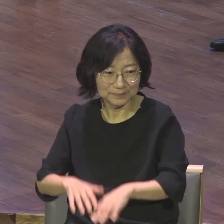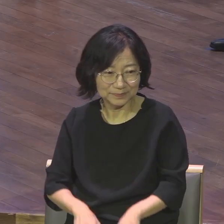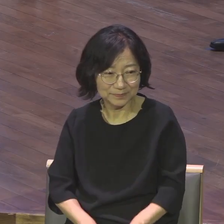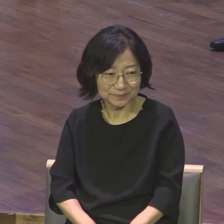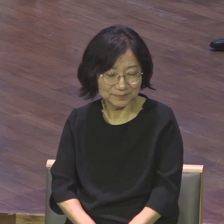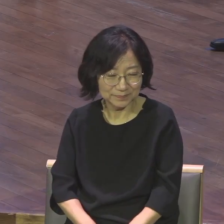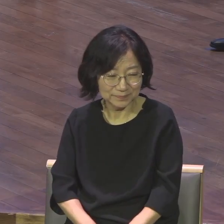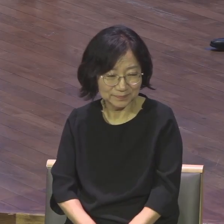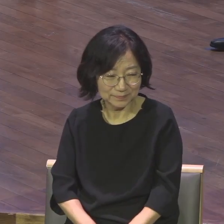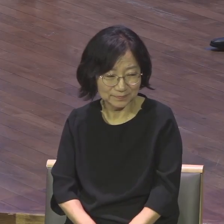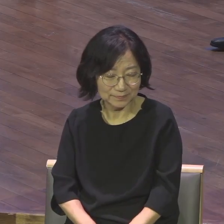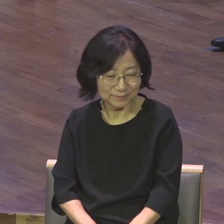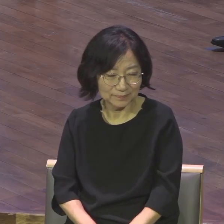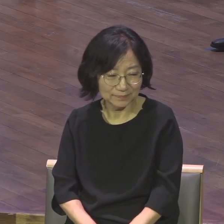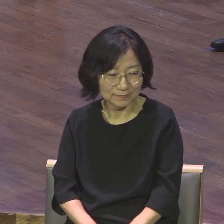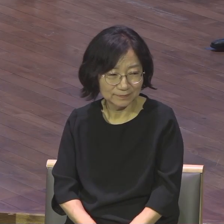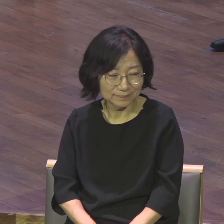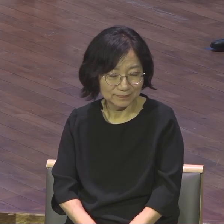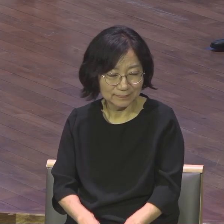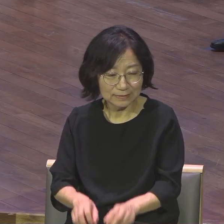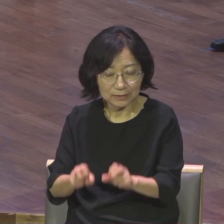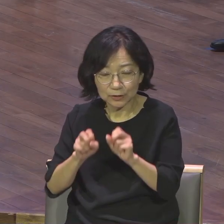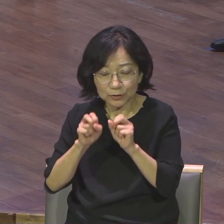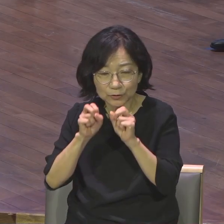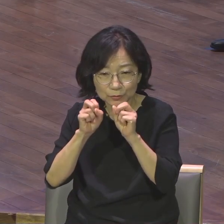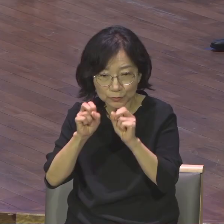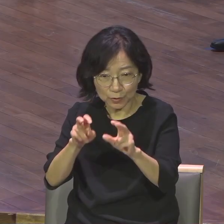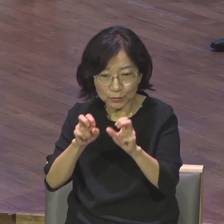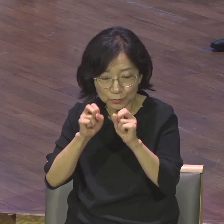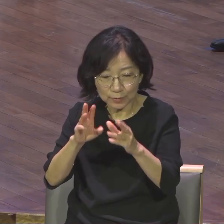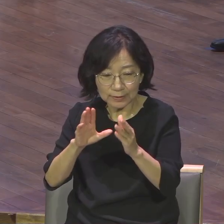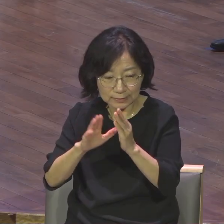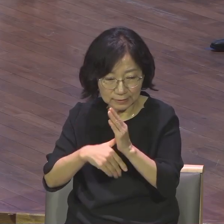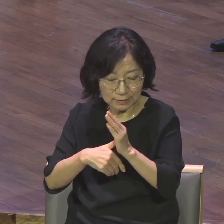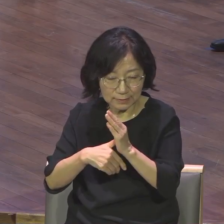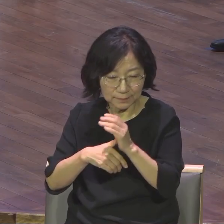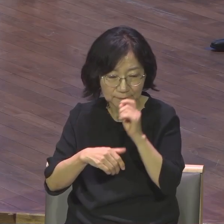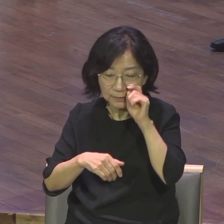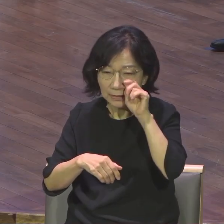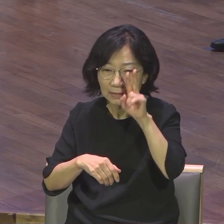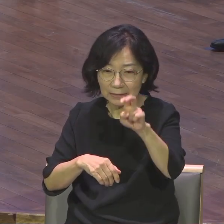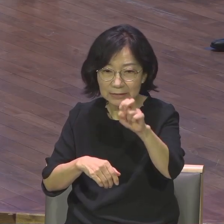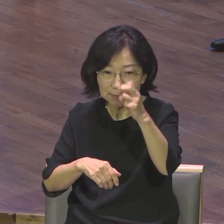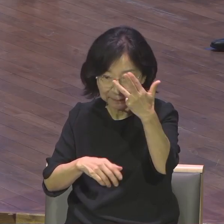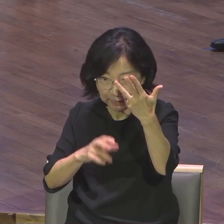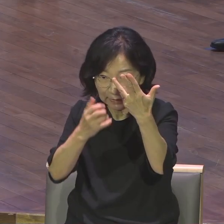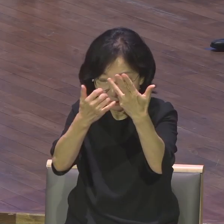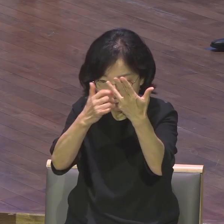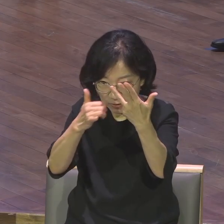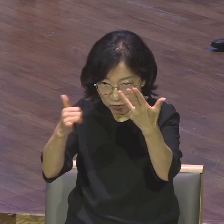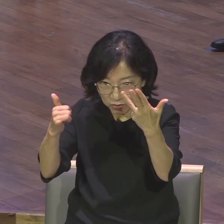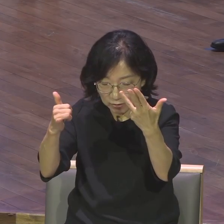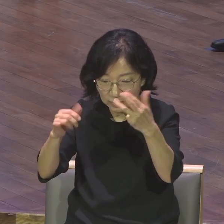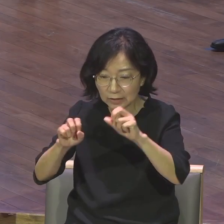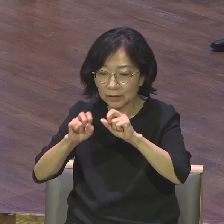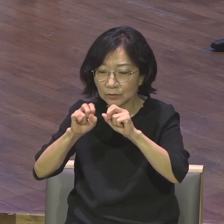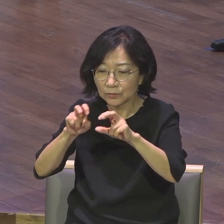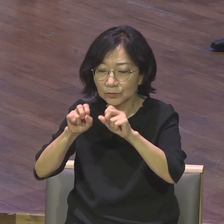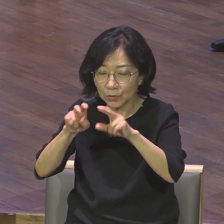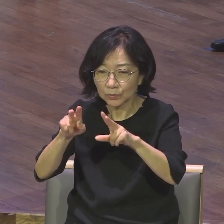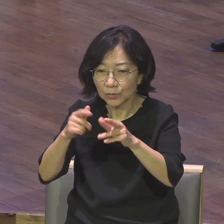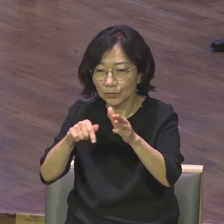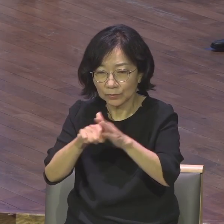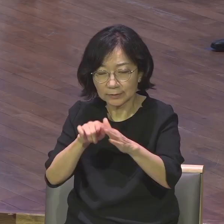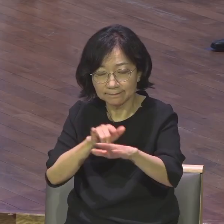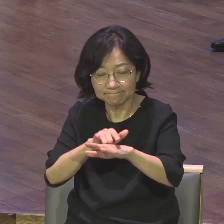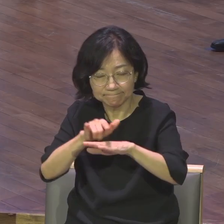되는데 국방 단기 선교 발리를 포함한 28명의 국내 팀원들이 선교를 향한 하나님